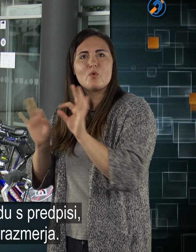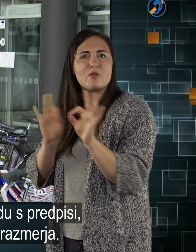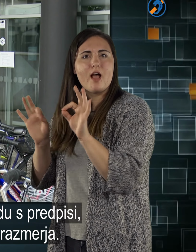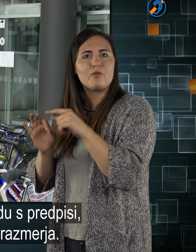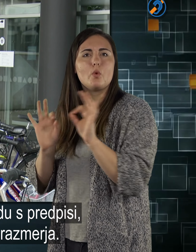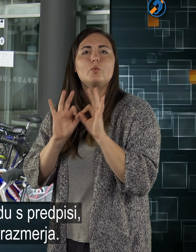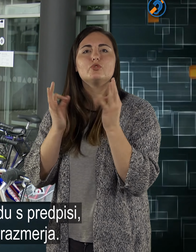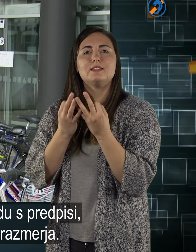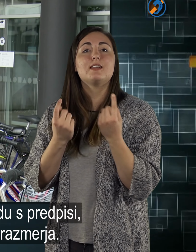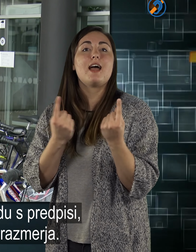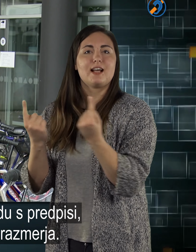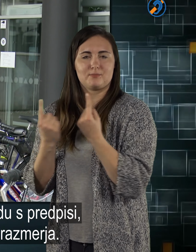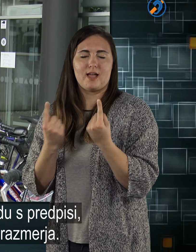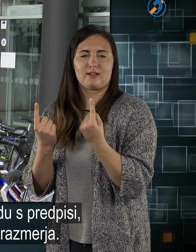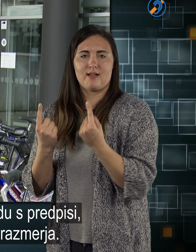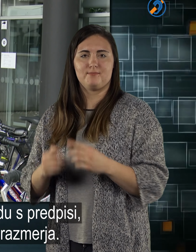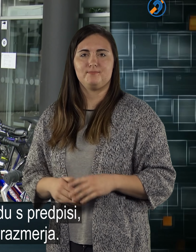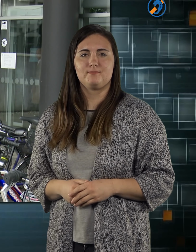razmerja.